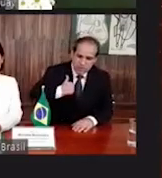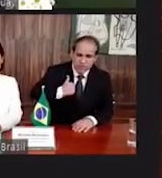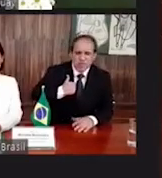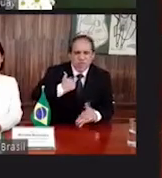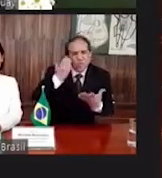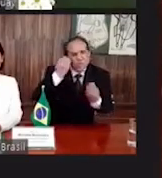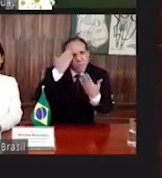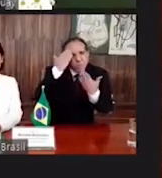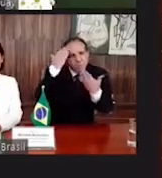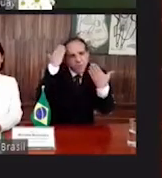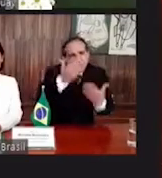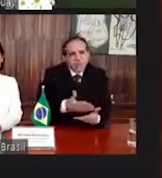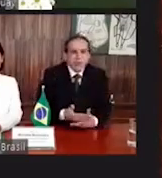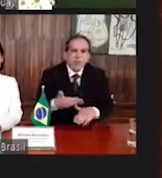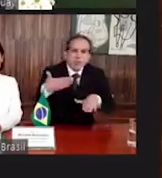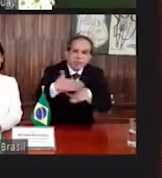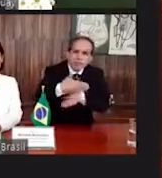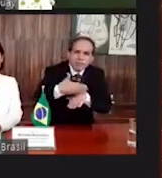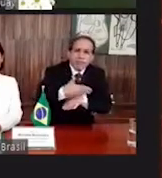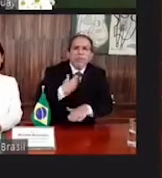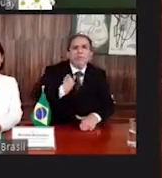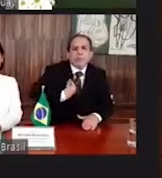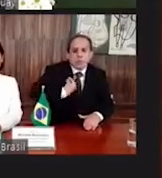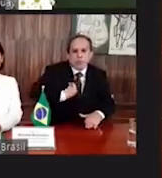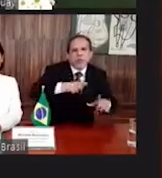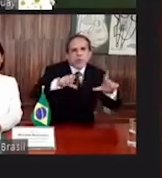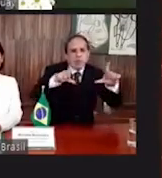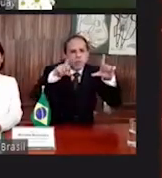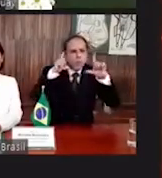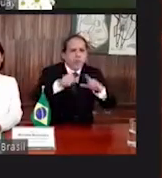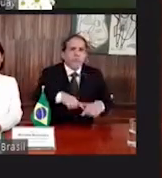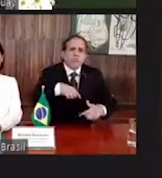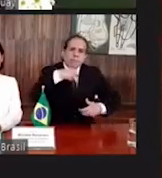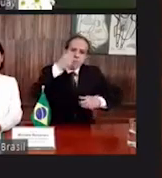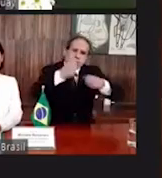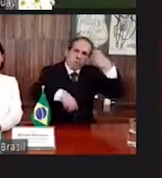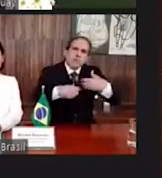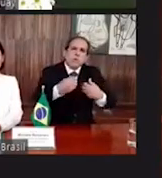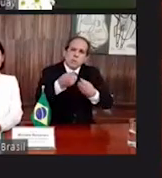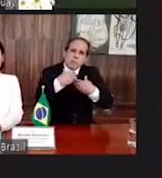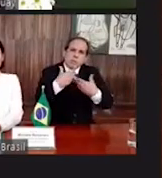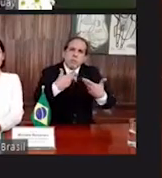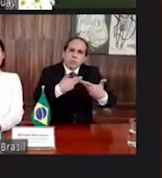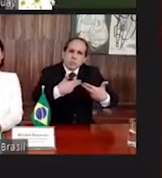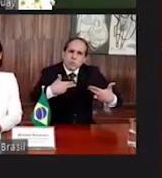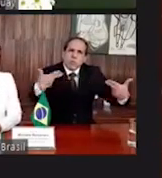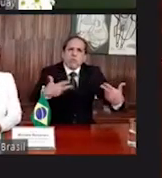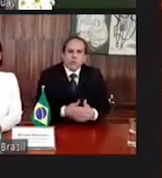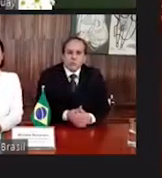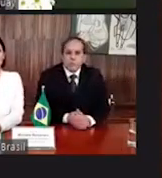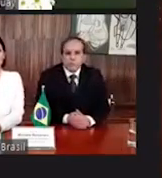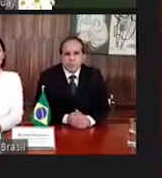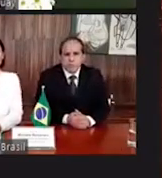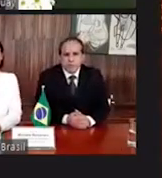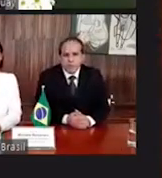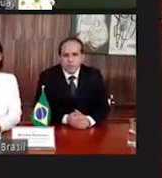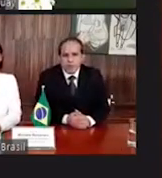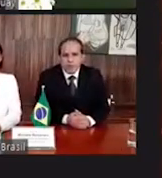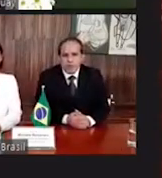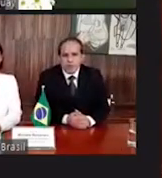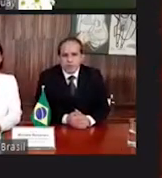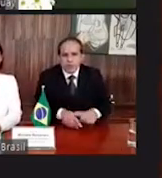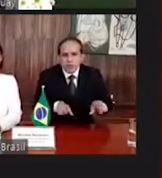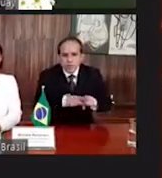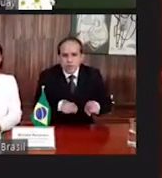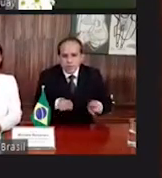sus aportaciones y sus lecciones. Quiero también reconocer el esfuerzo y dedicación del equipo de la Oficina Regional